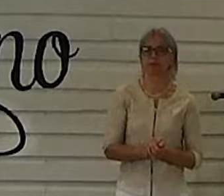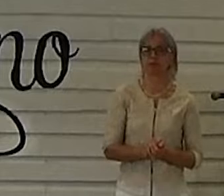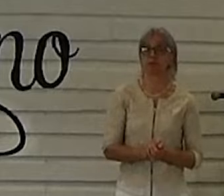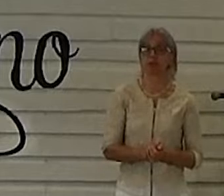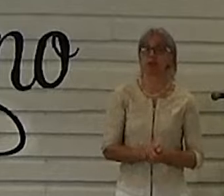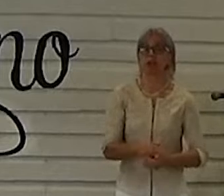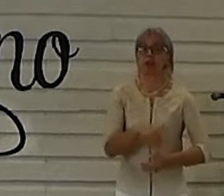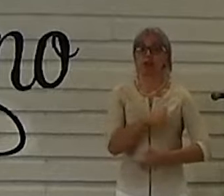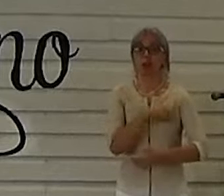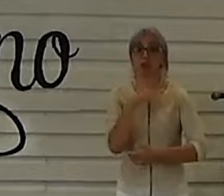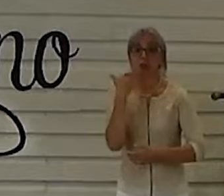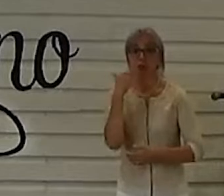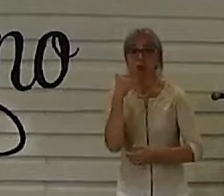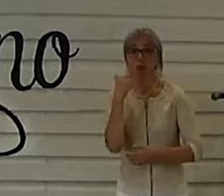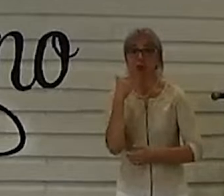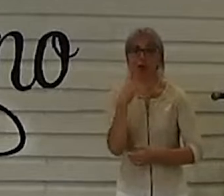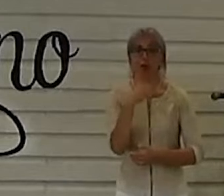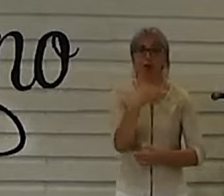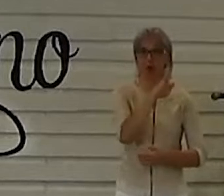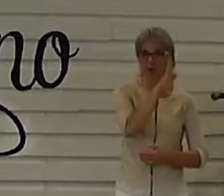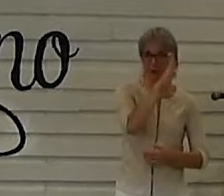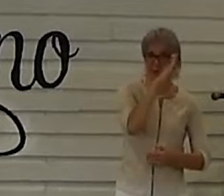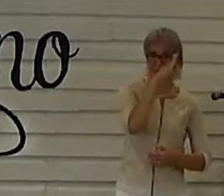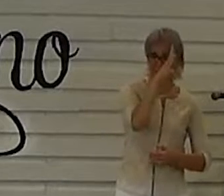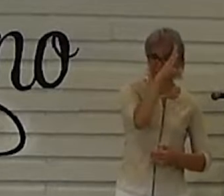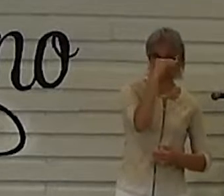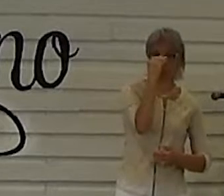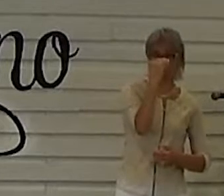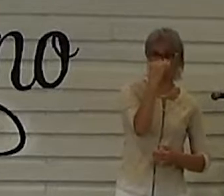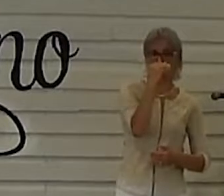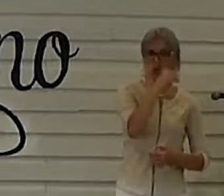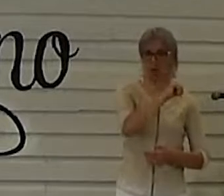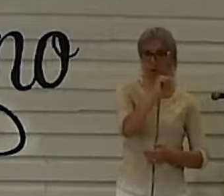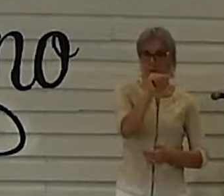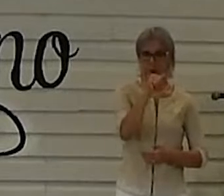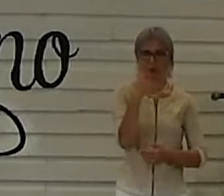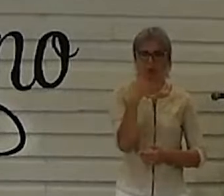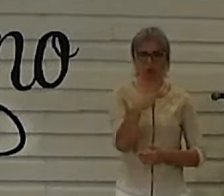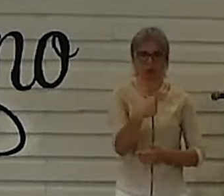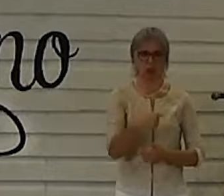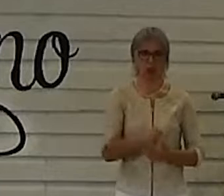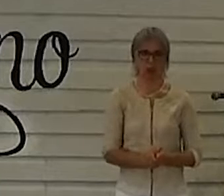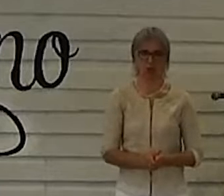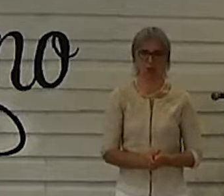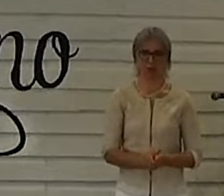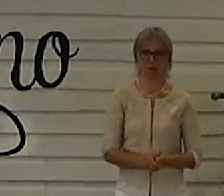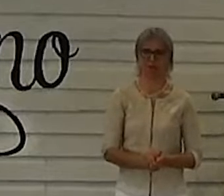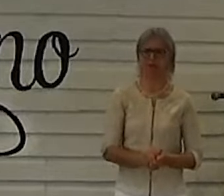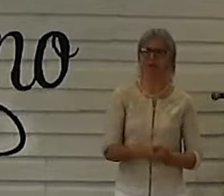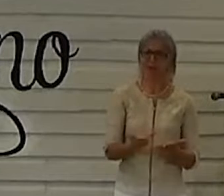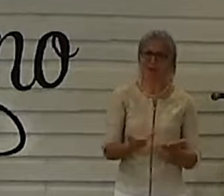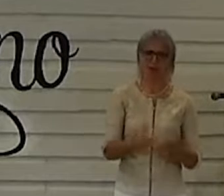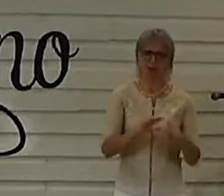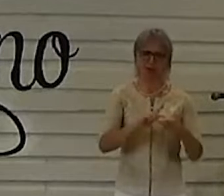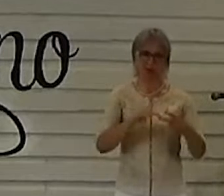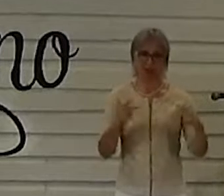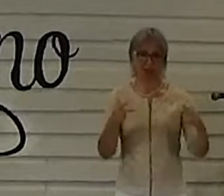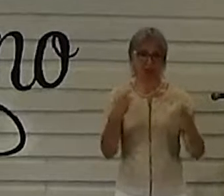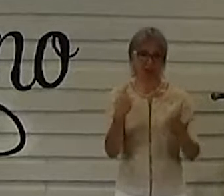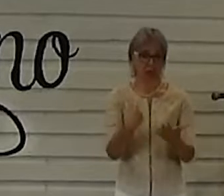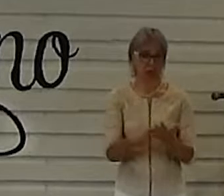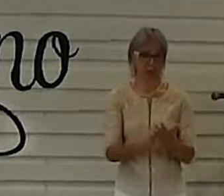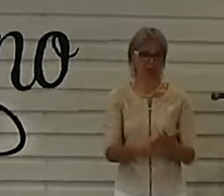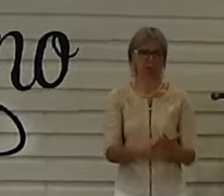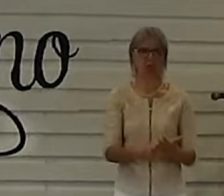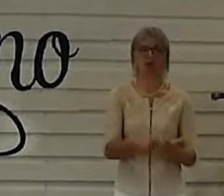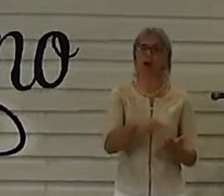figlio Timoteo, in 1 Timoteo capitolo 1 versetto 4. Certa è questa affermazione ed è degna di essere pienamente